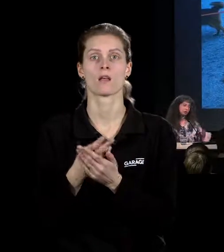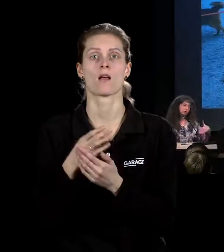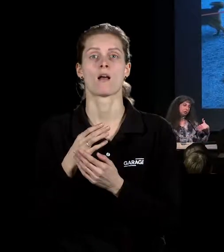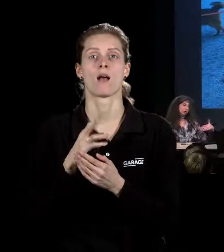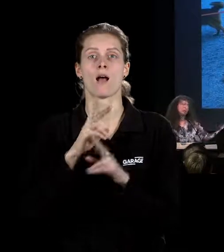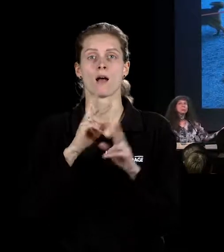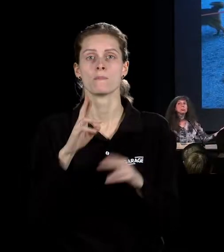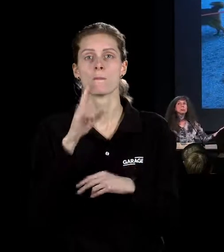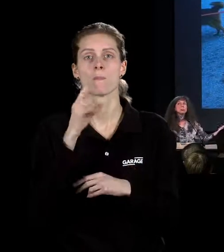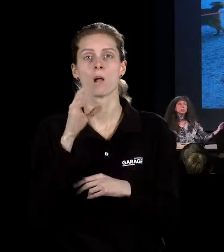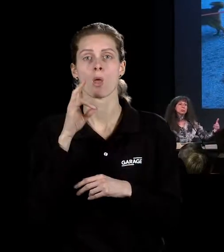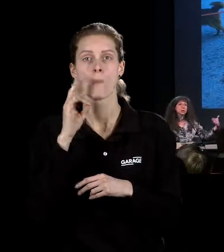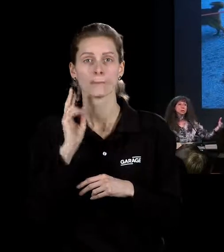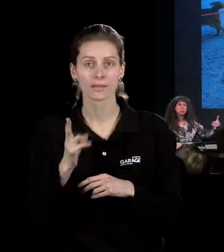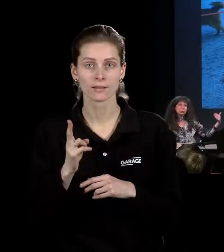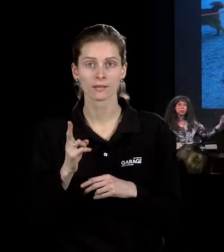простираются перед